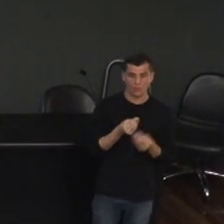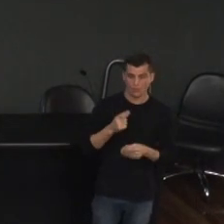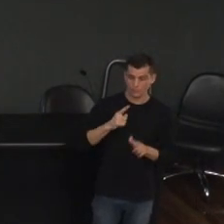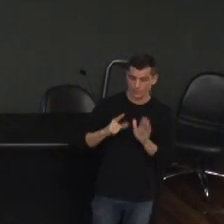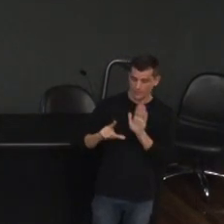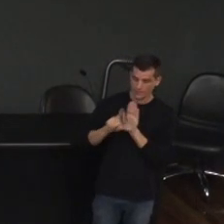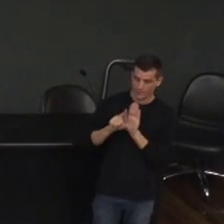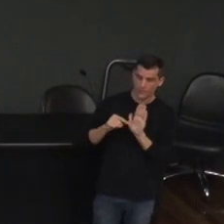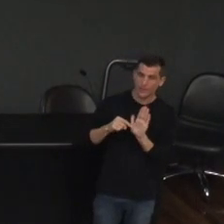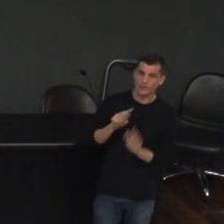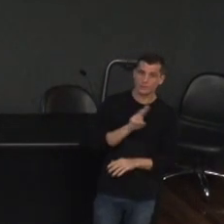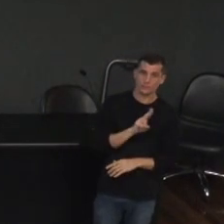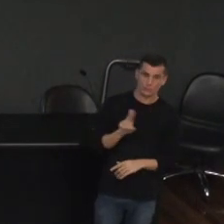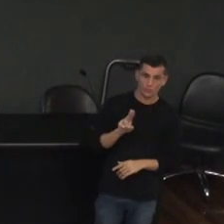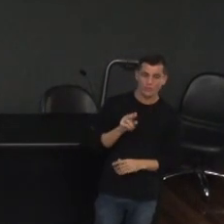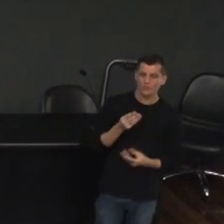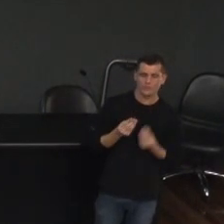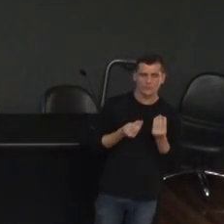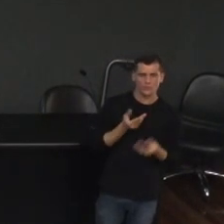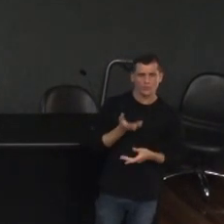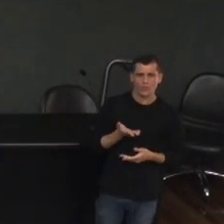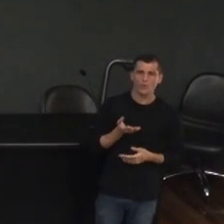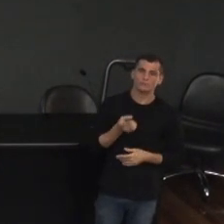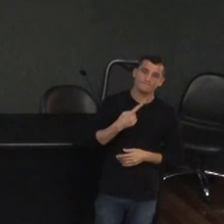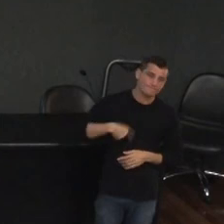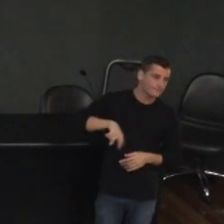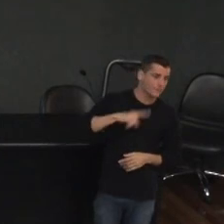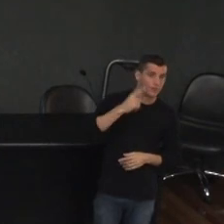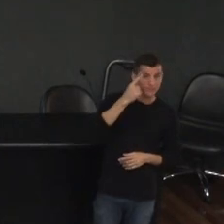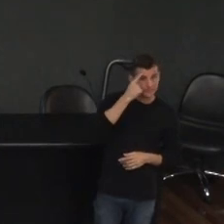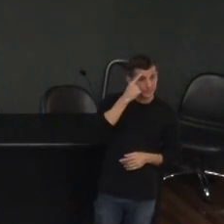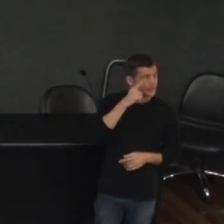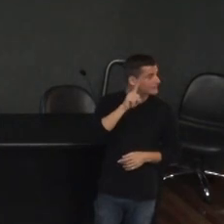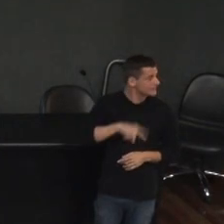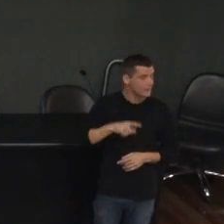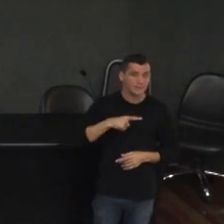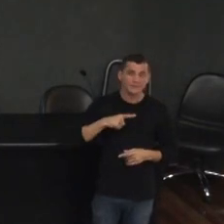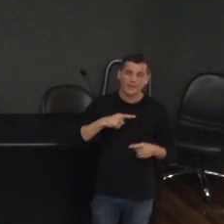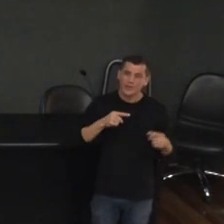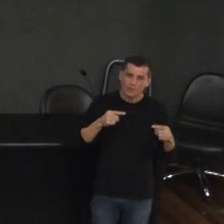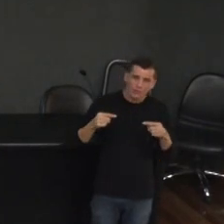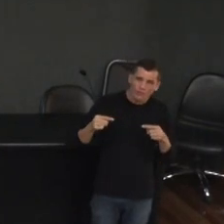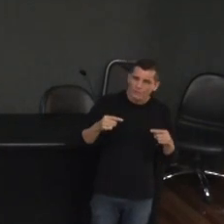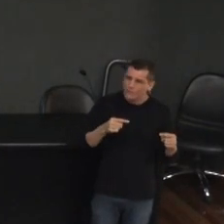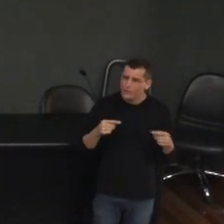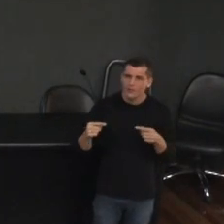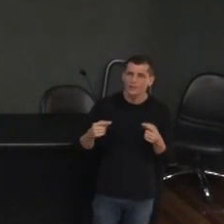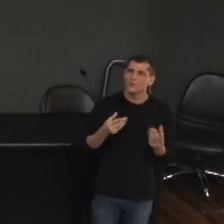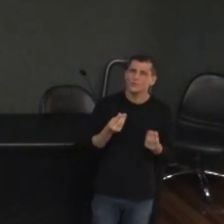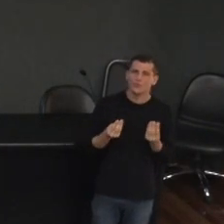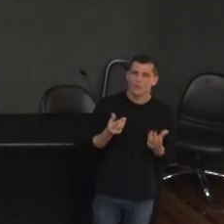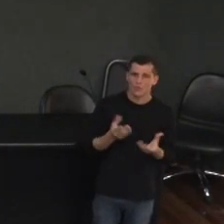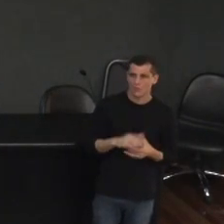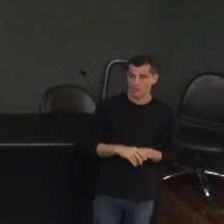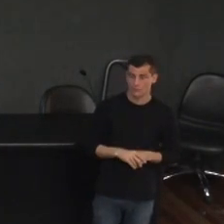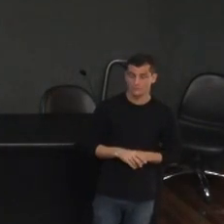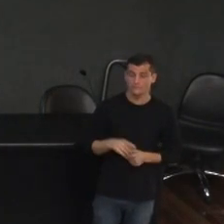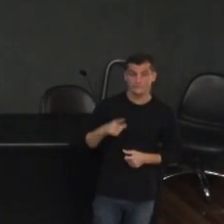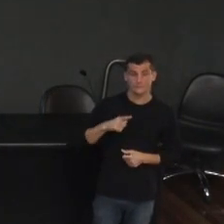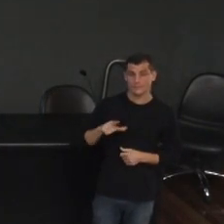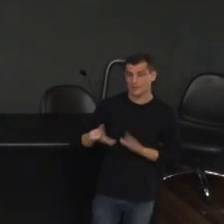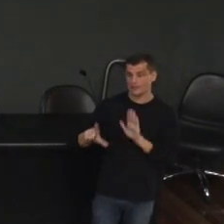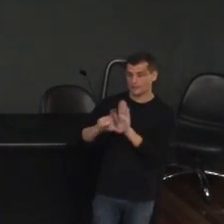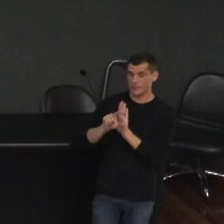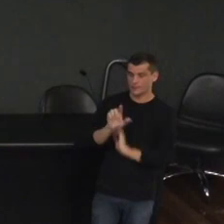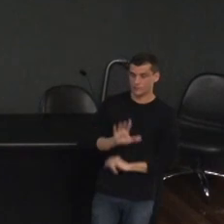a tendência é que a gente pense que elas são conflitantes porque a lei geral de proteção de dados